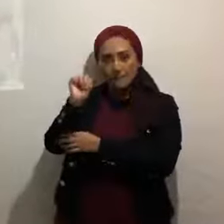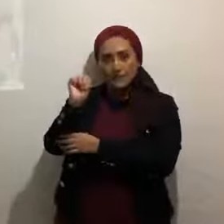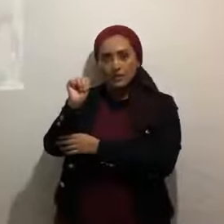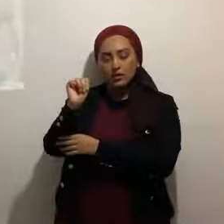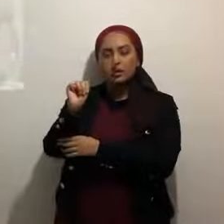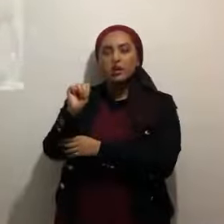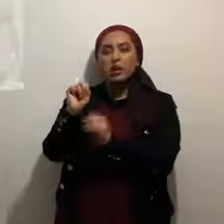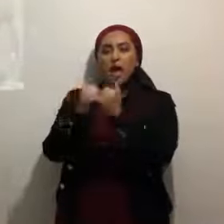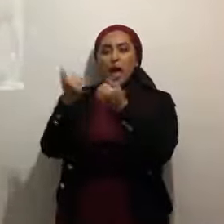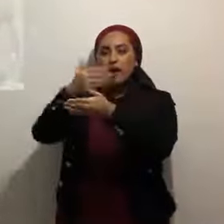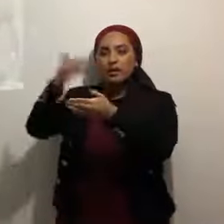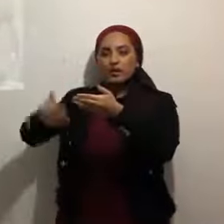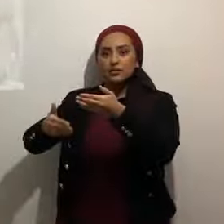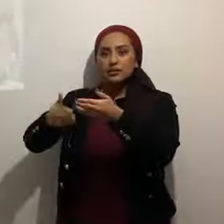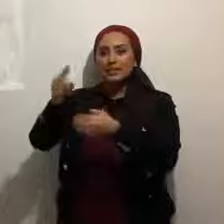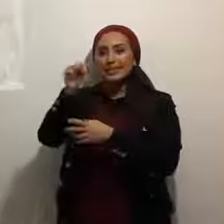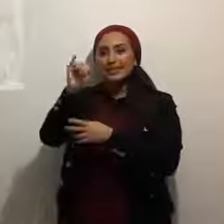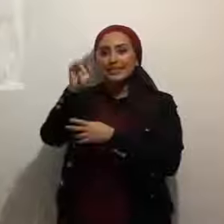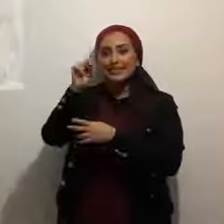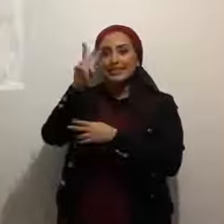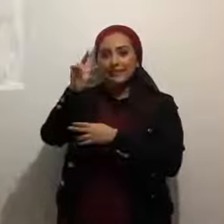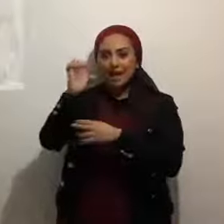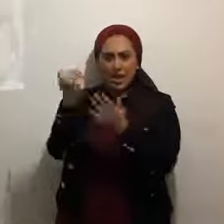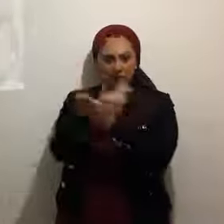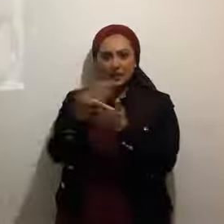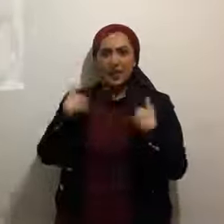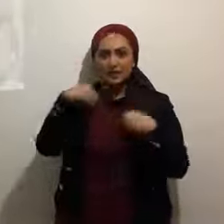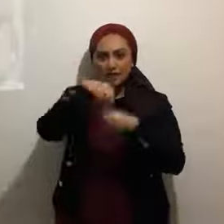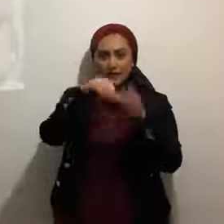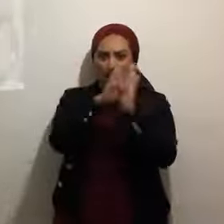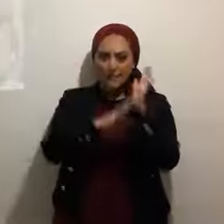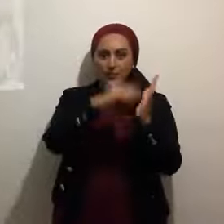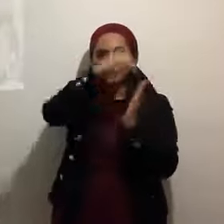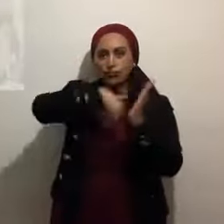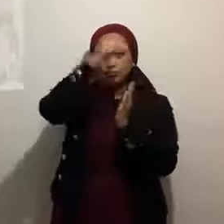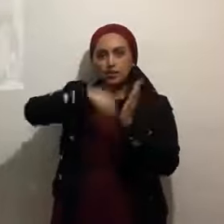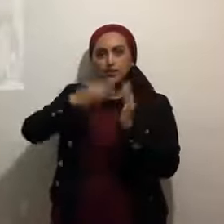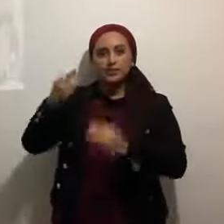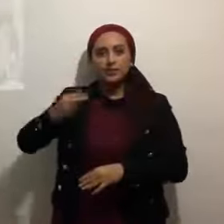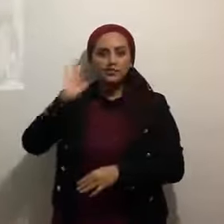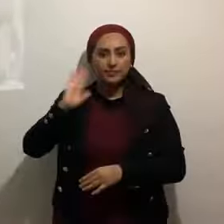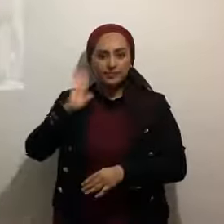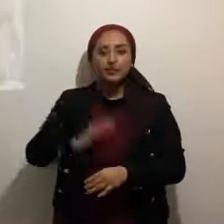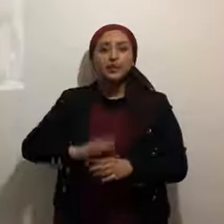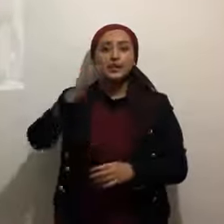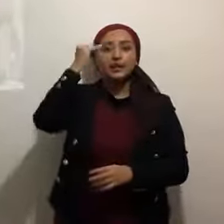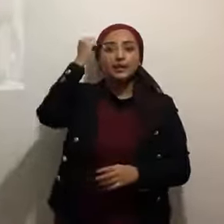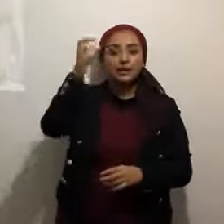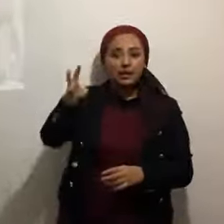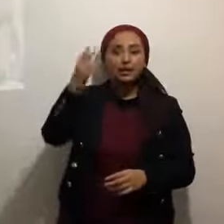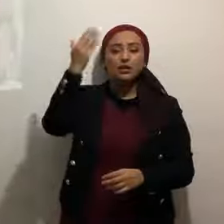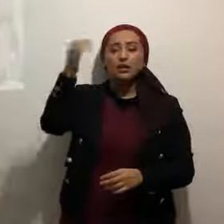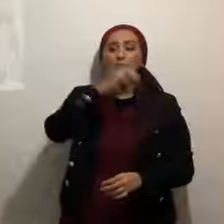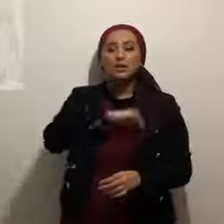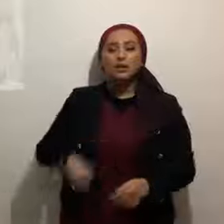cómo acabó Nínive. Todo eso está en el Tanaj, en la Biblia. Yahshua HaMashiach viene